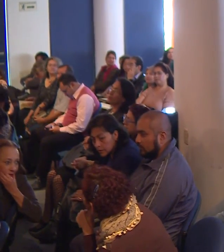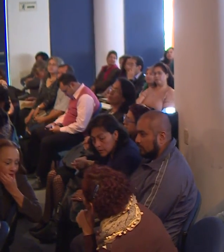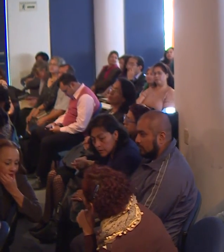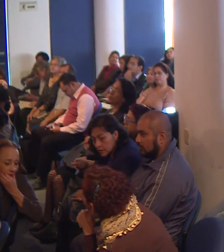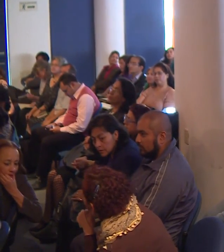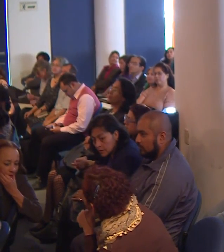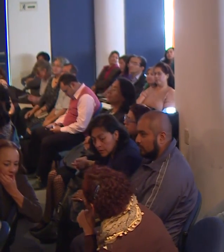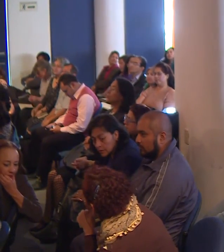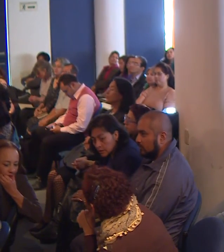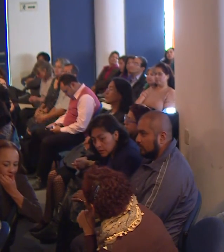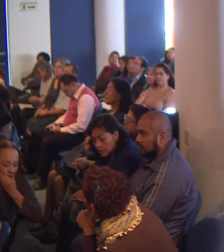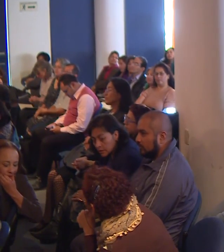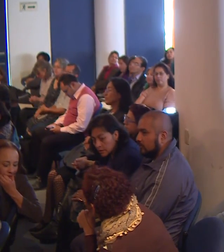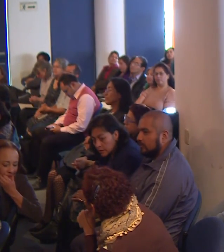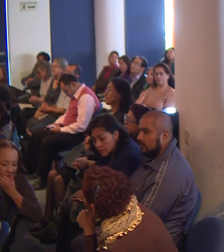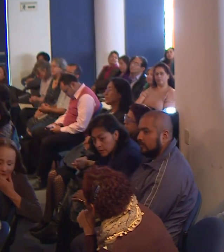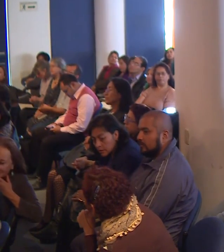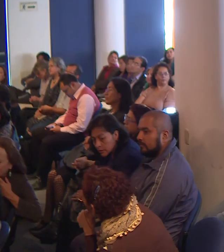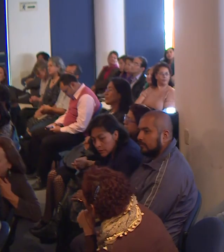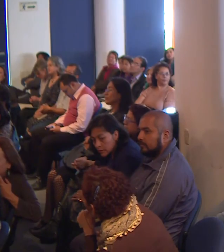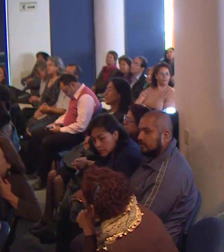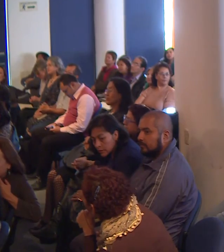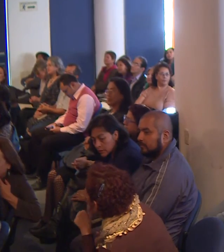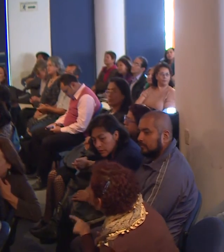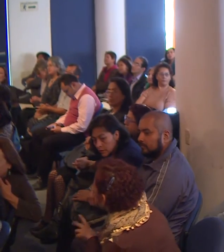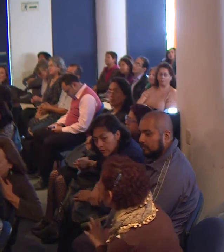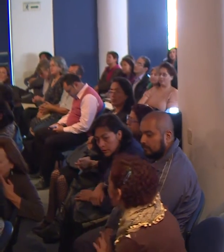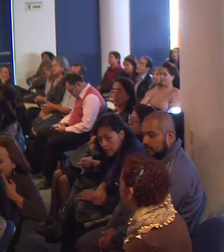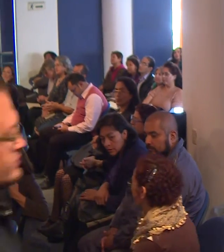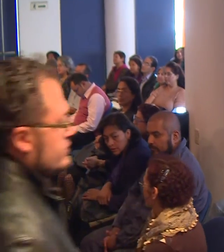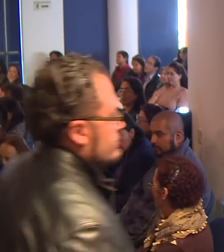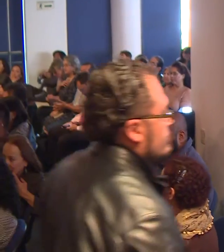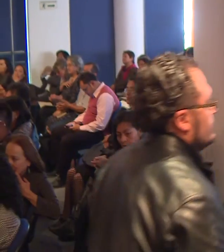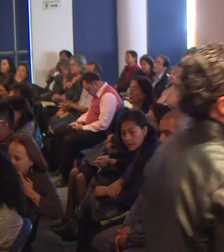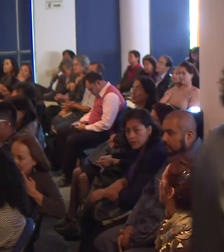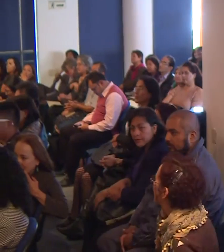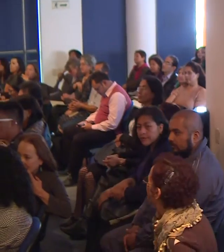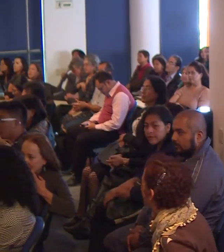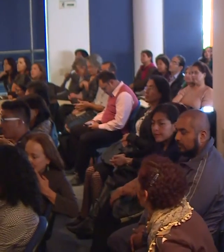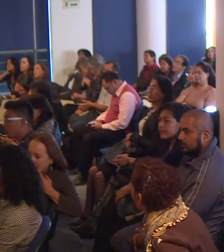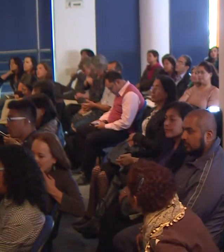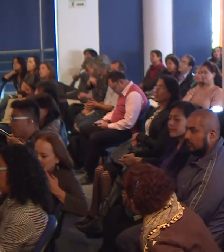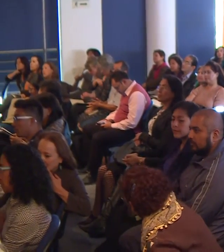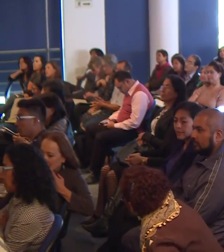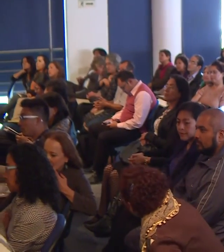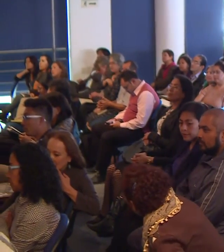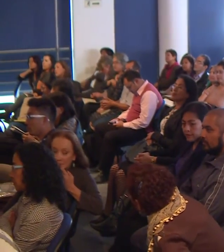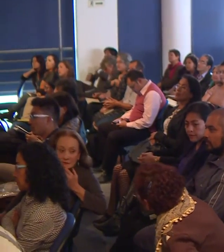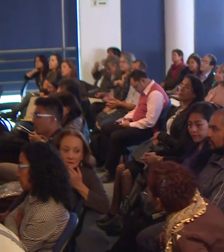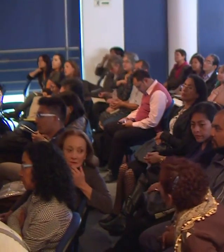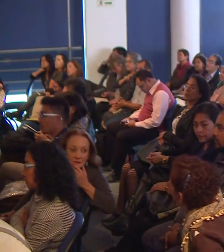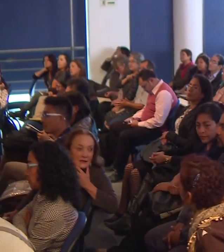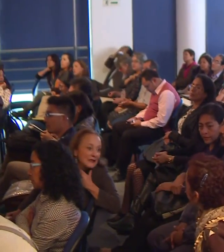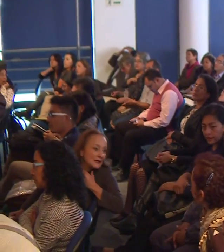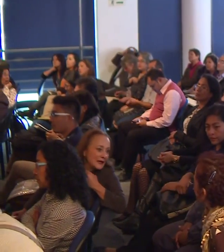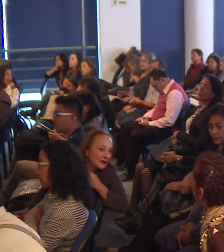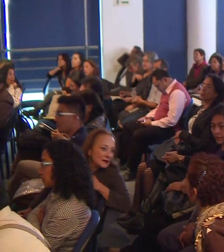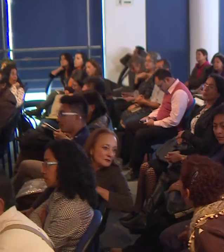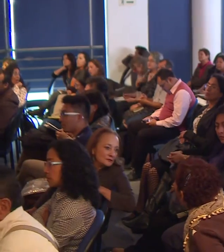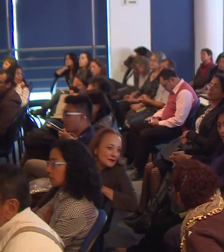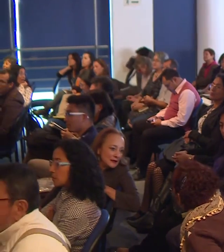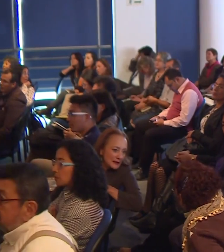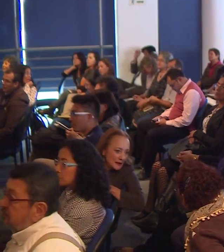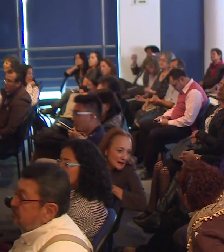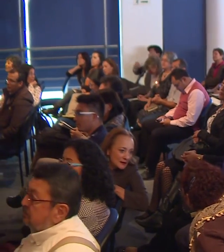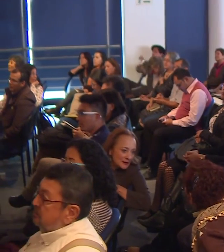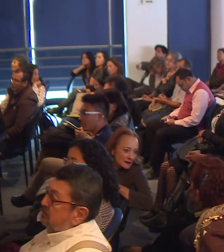la situación de la universidad y teniendo en cuenta la manera como él cierra esta intervención, recordando